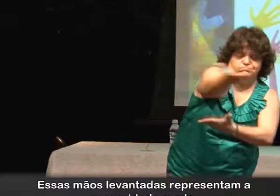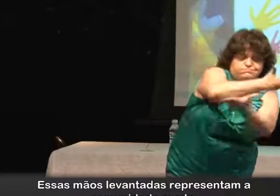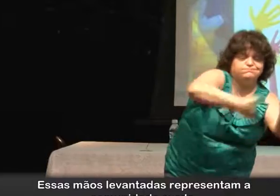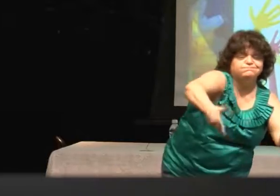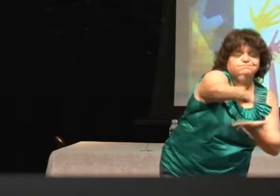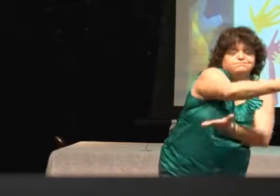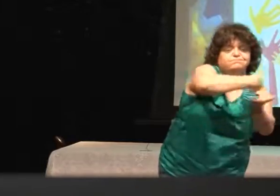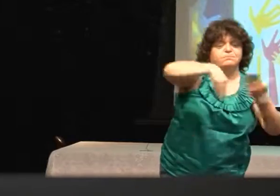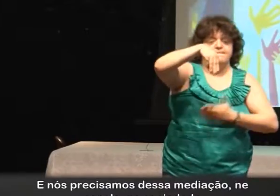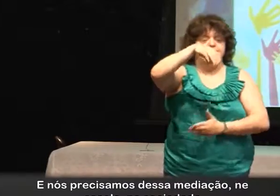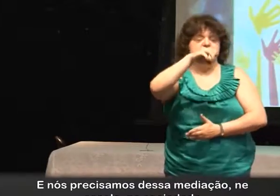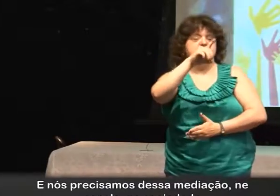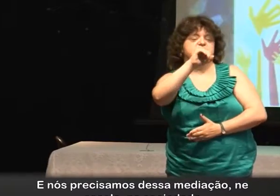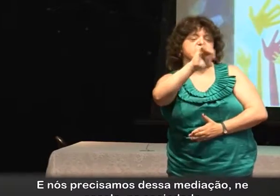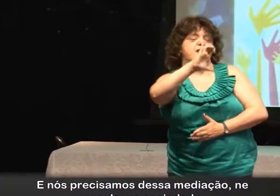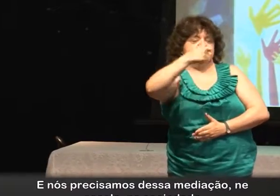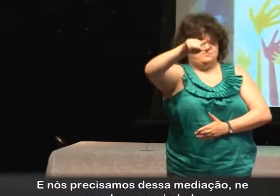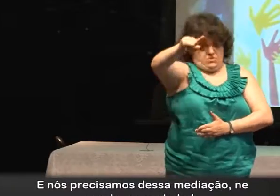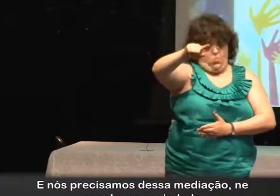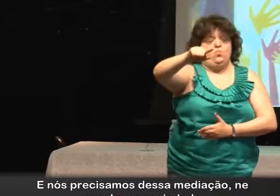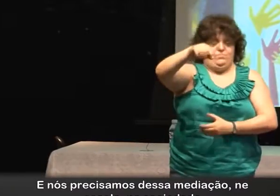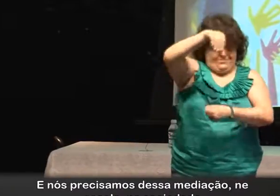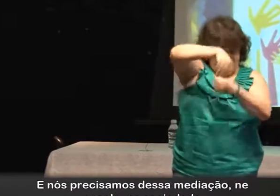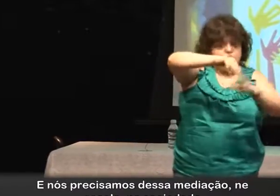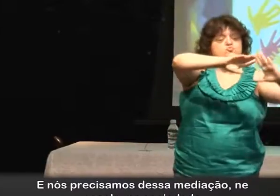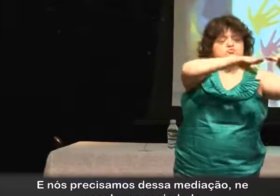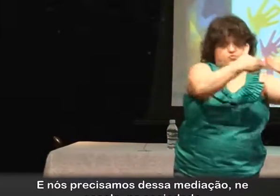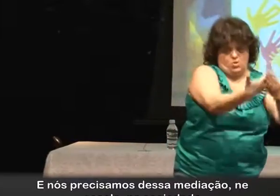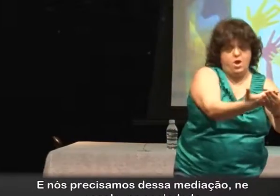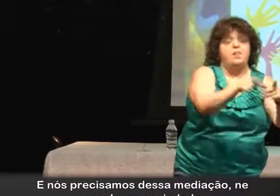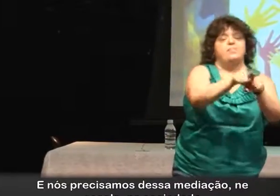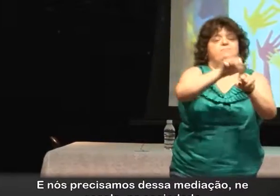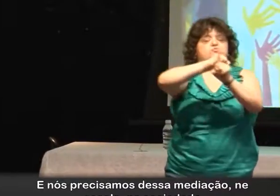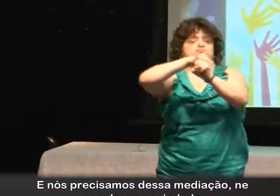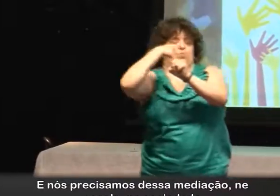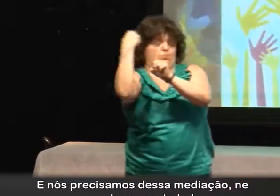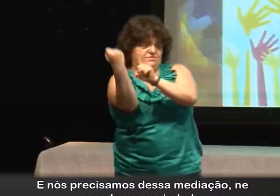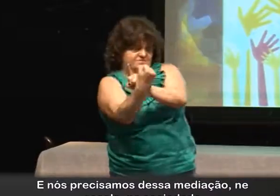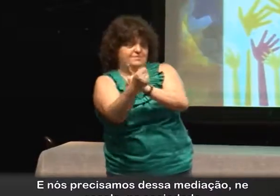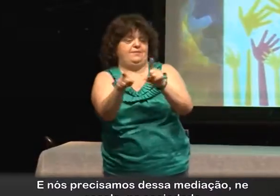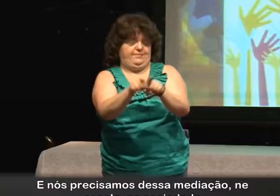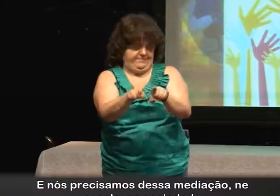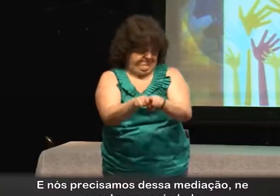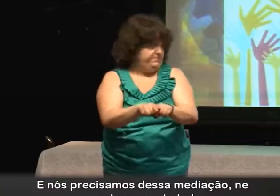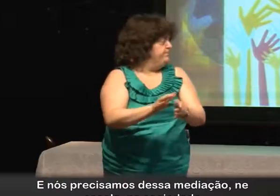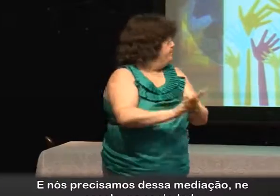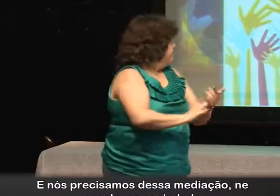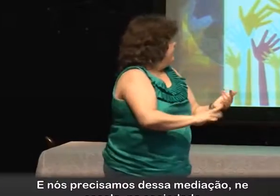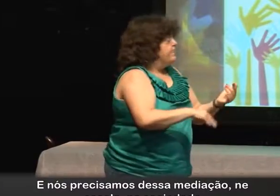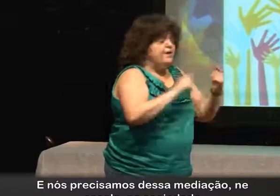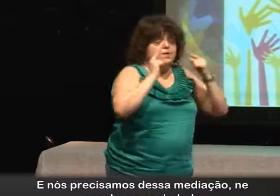surda. E nós precisamos dessa mediação na escola, na